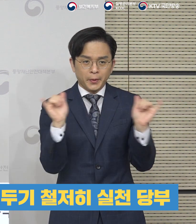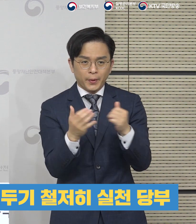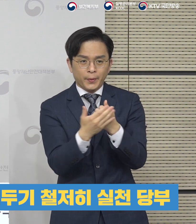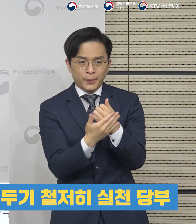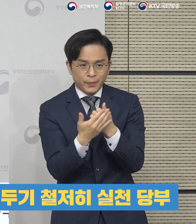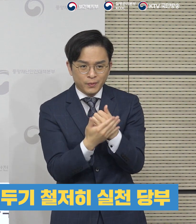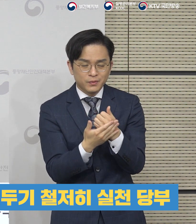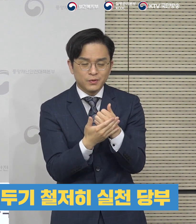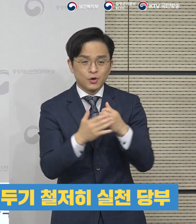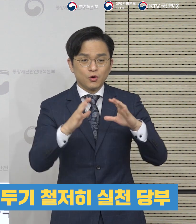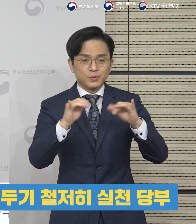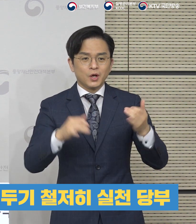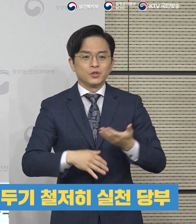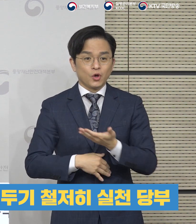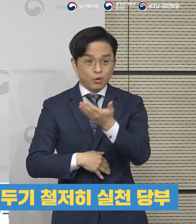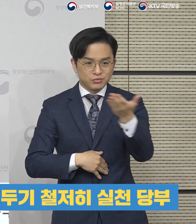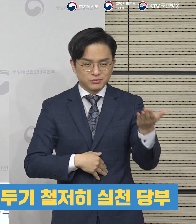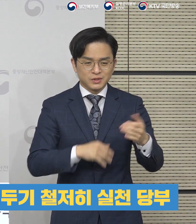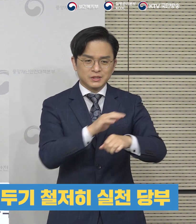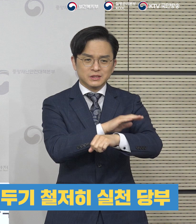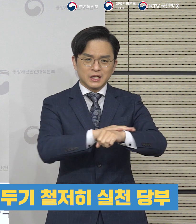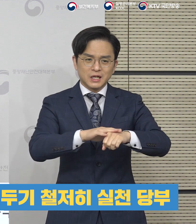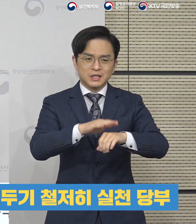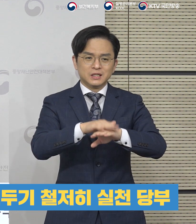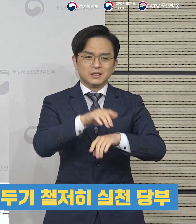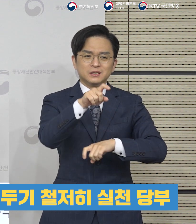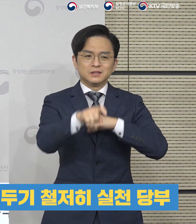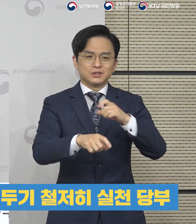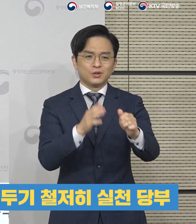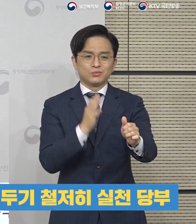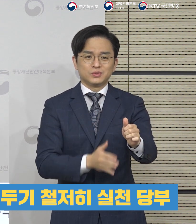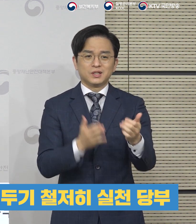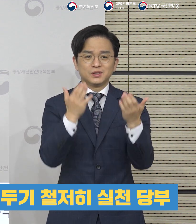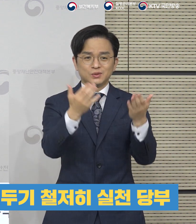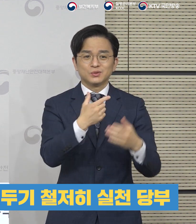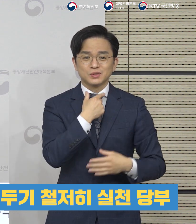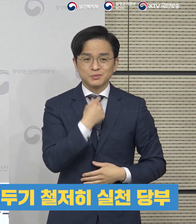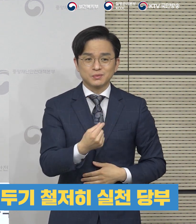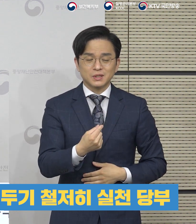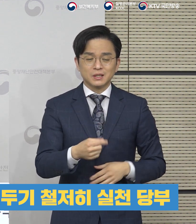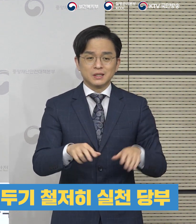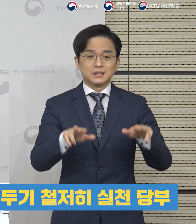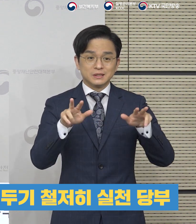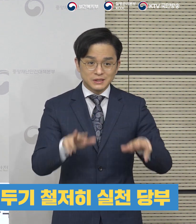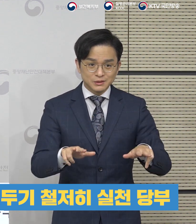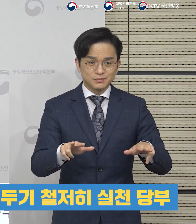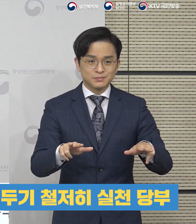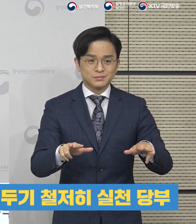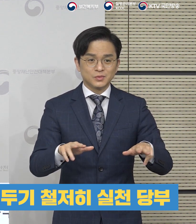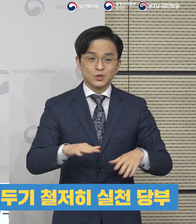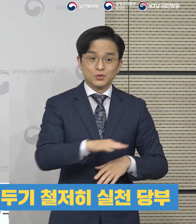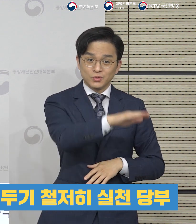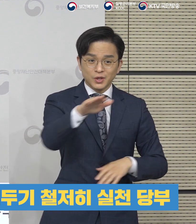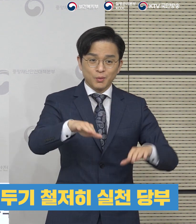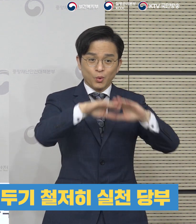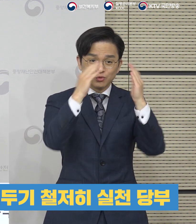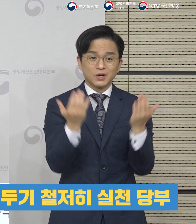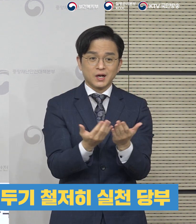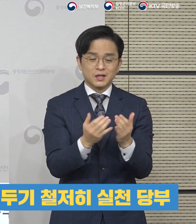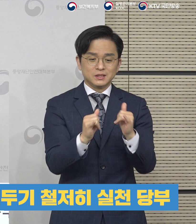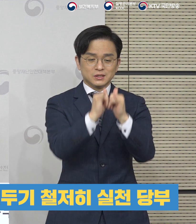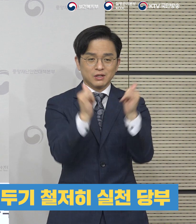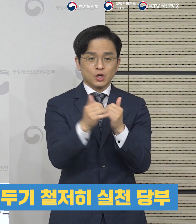늦추지 않고 사회적 거리두기를 철저히 실천해 주시기를 당부드립니다. 거듭 말씀드리지만